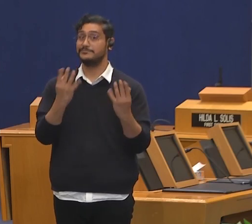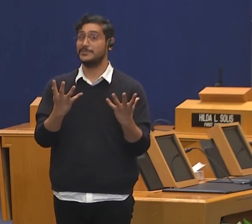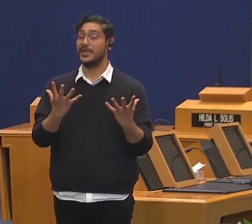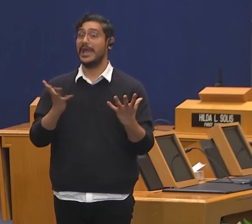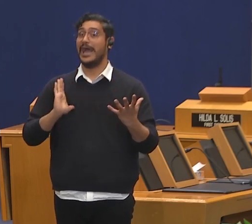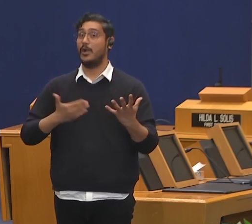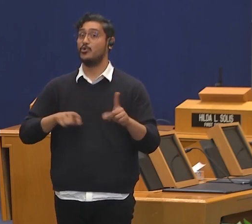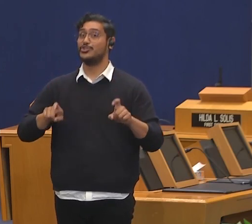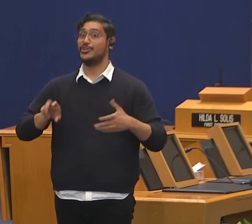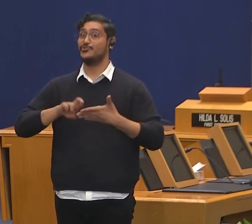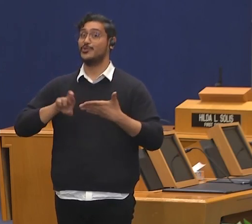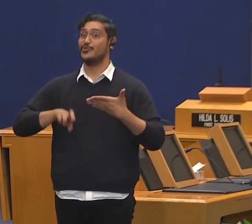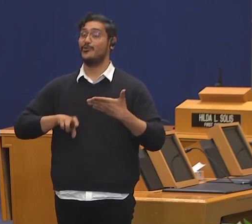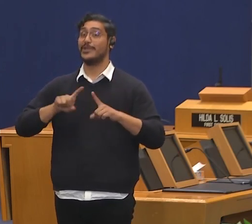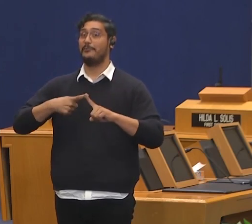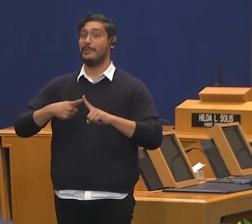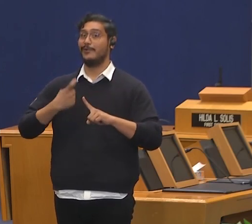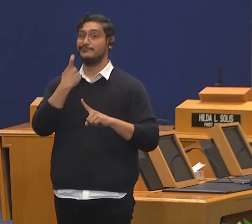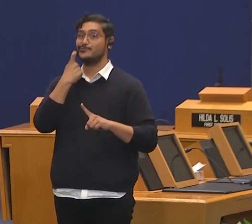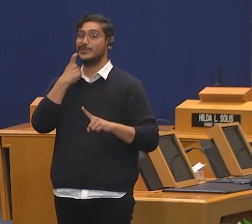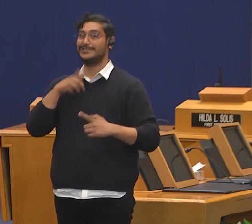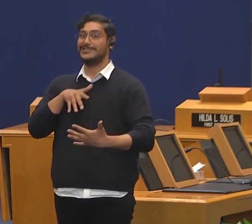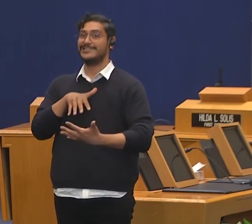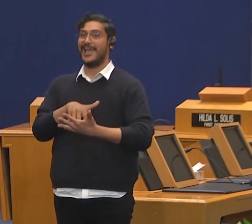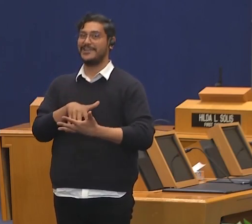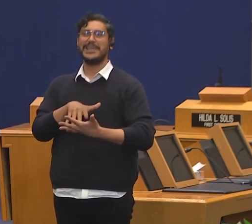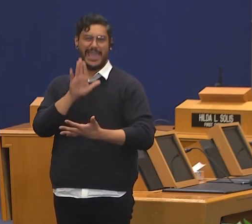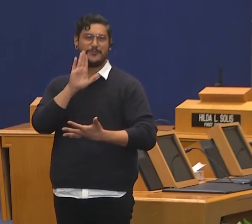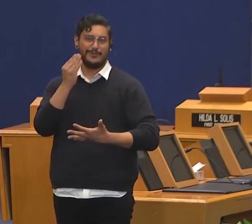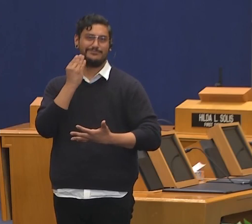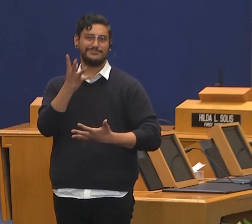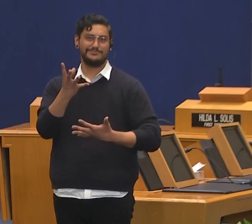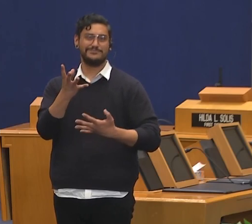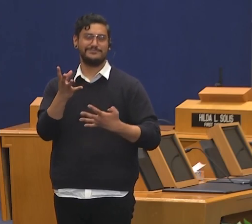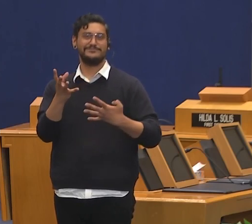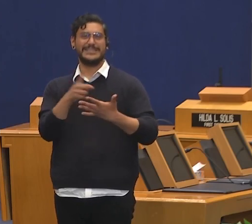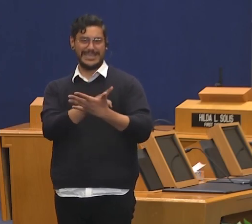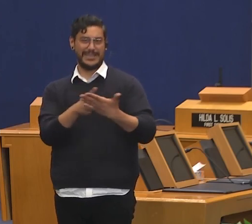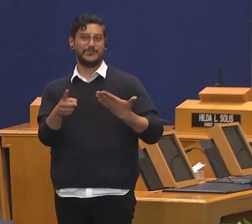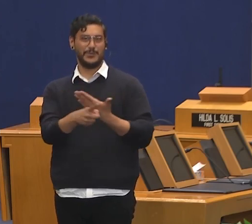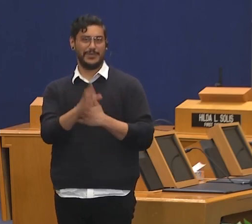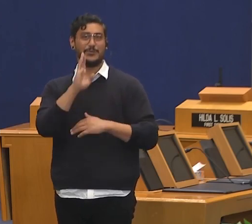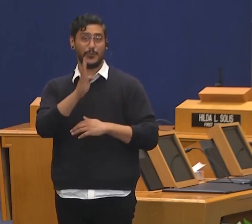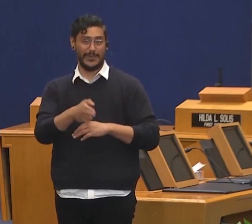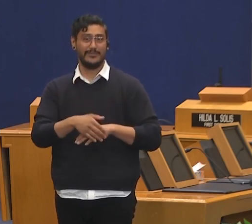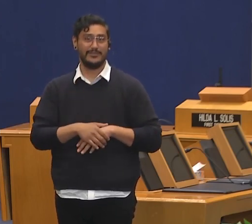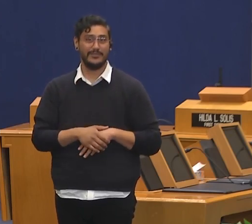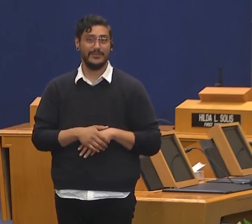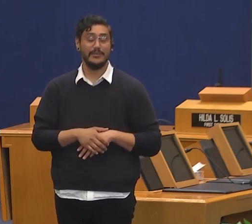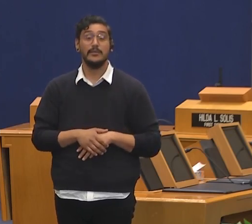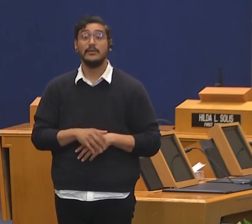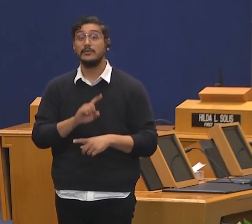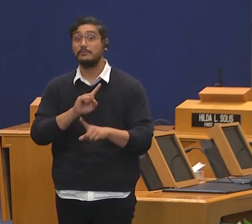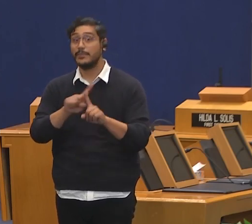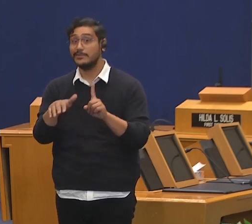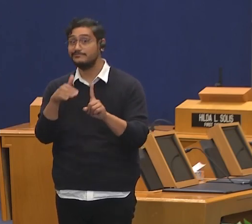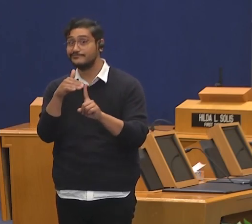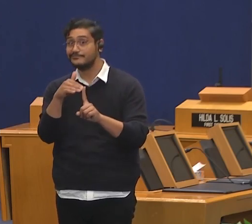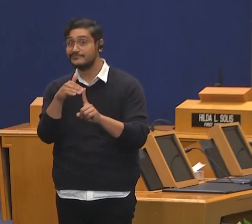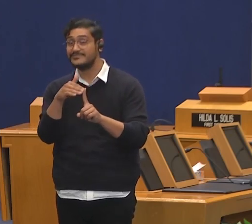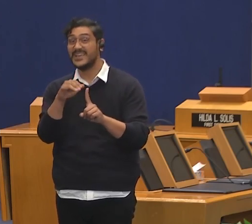resultados preliminares de este estudio a principios de la próxima semana. Pero como recordatorio, para el